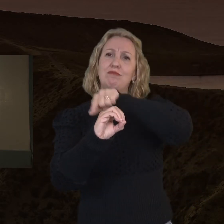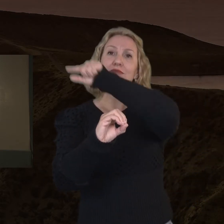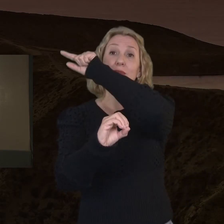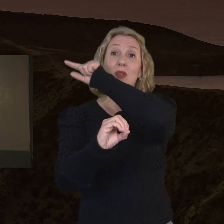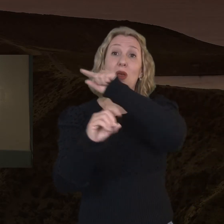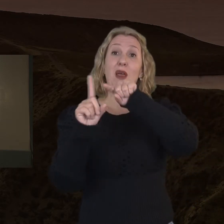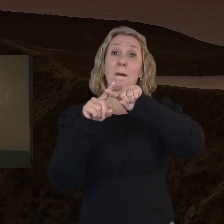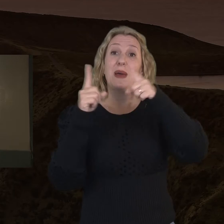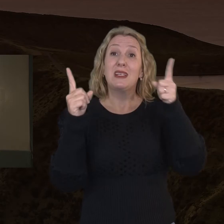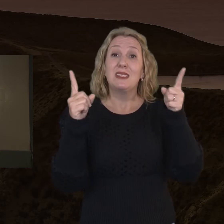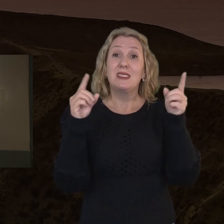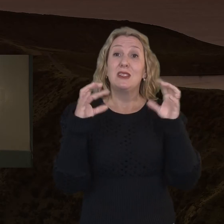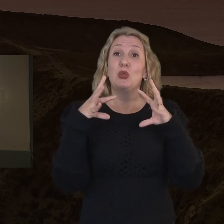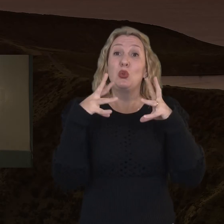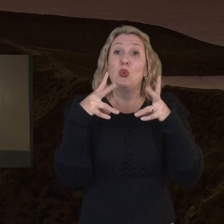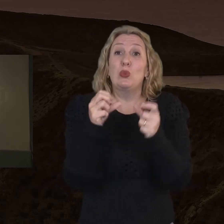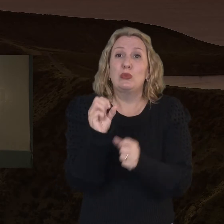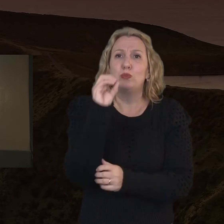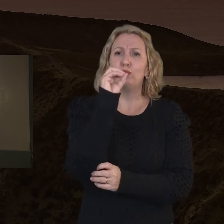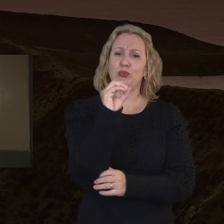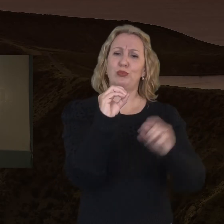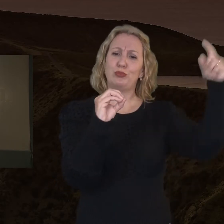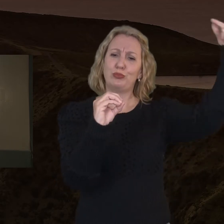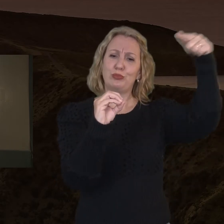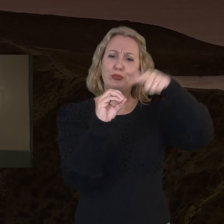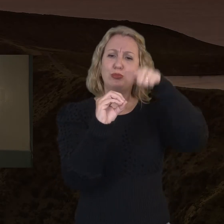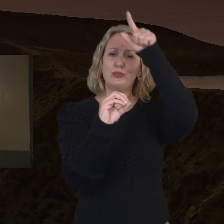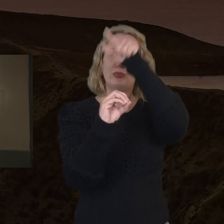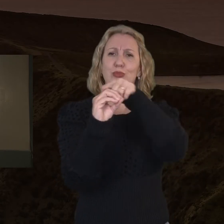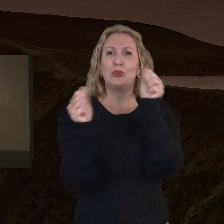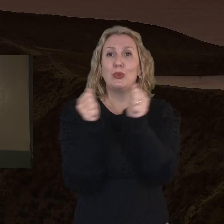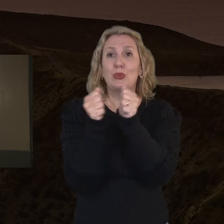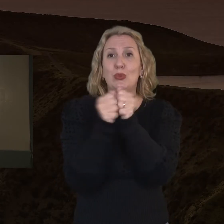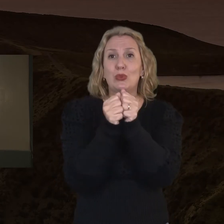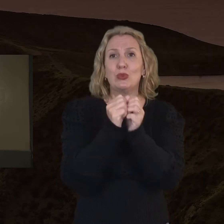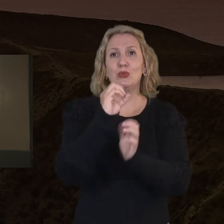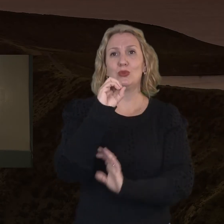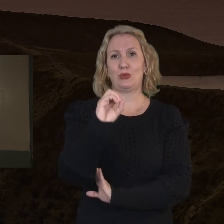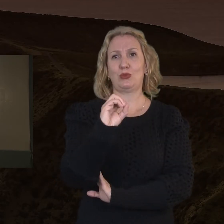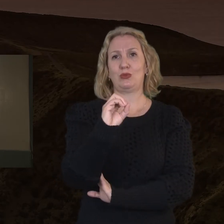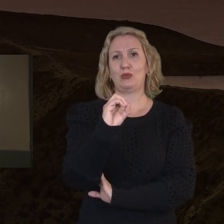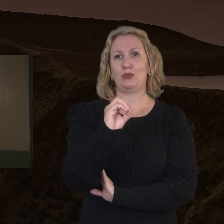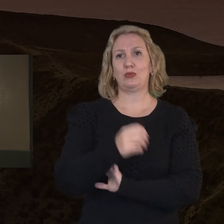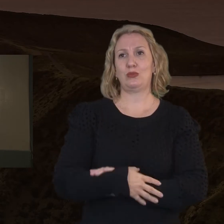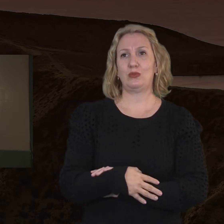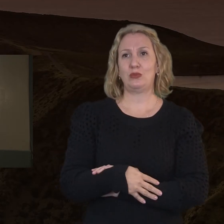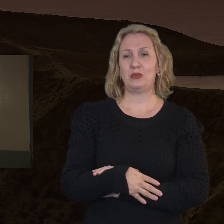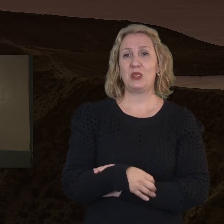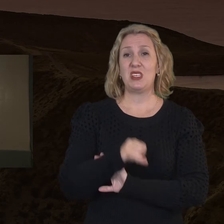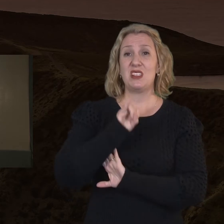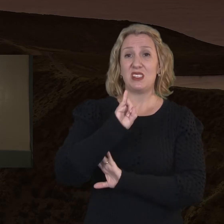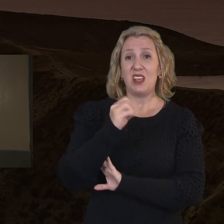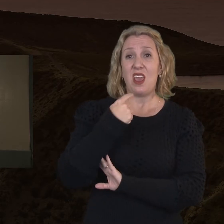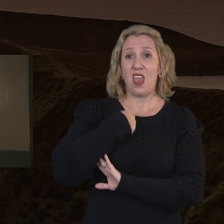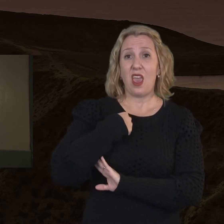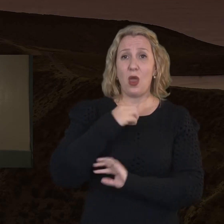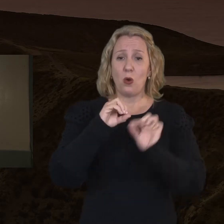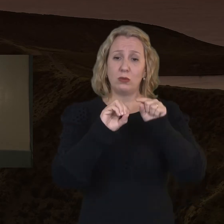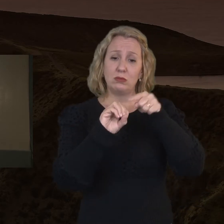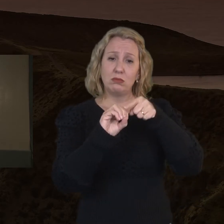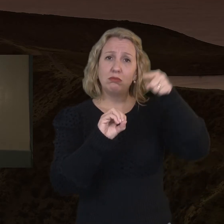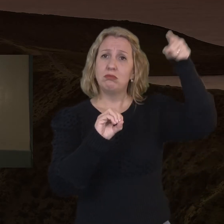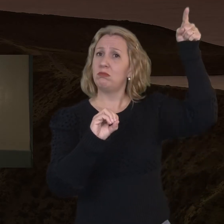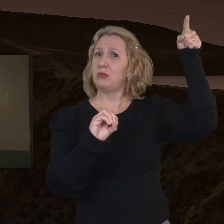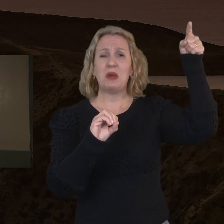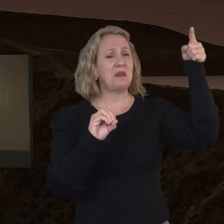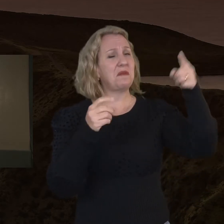convergem nele tá vendo e não importa onde você está você nós convergimos em cristo